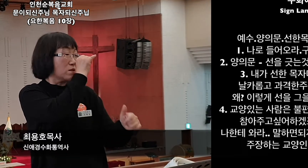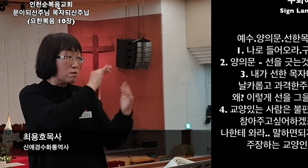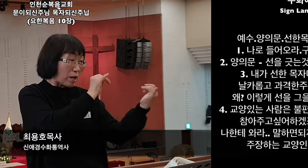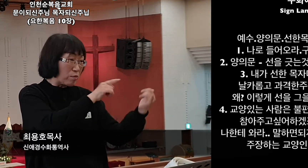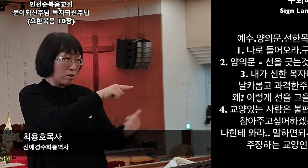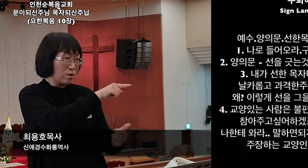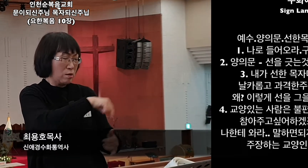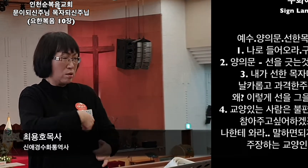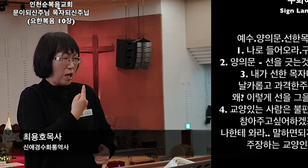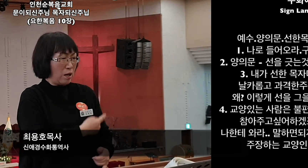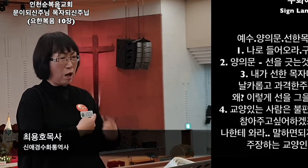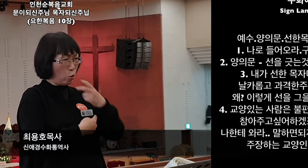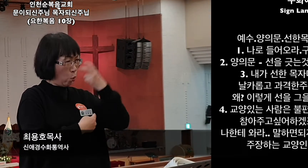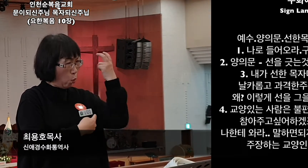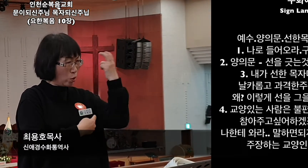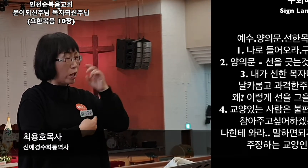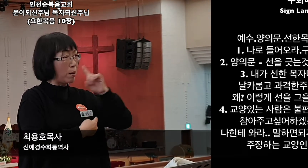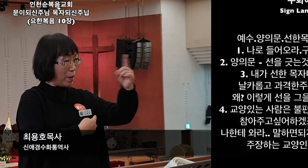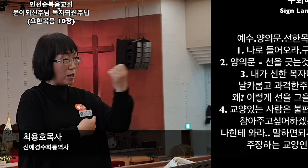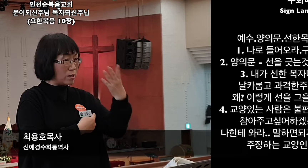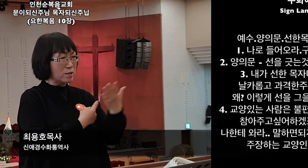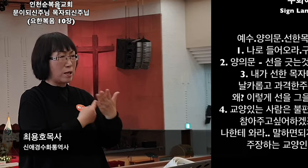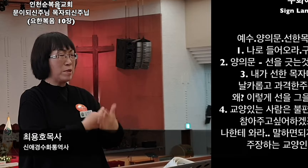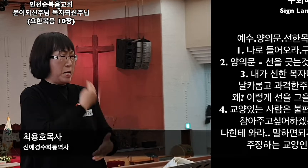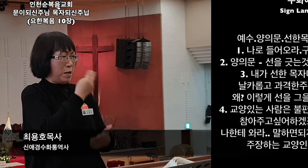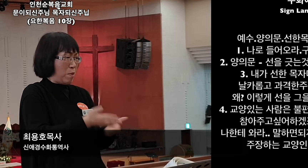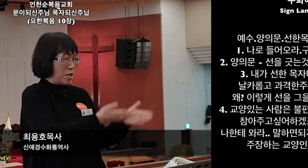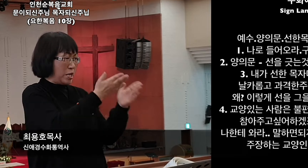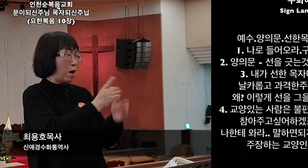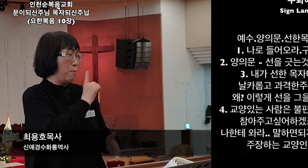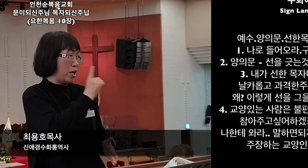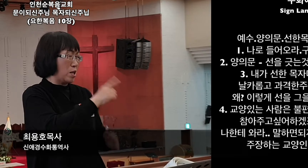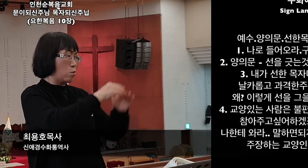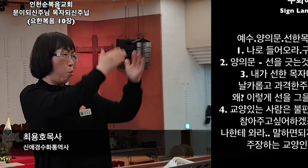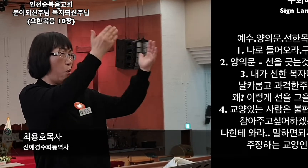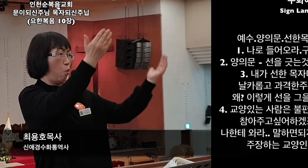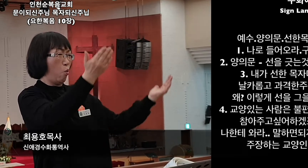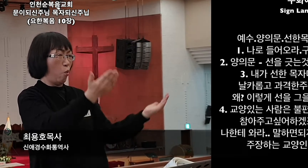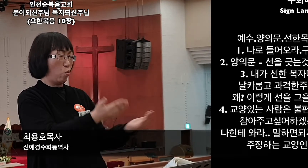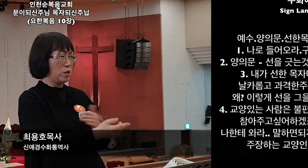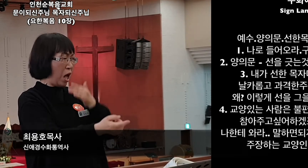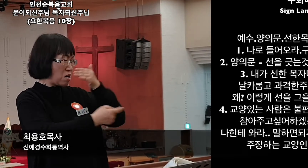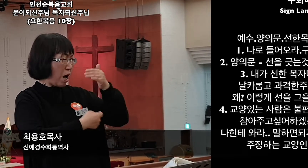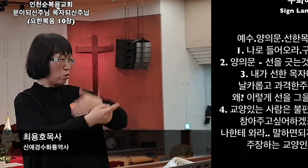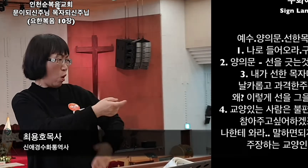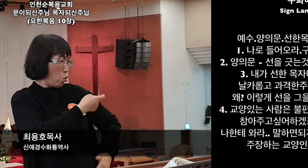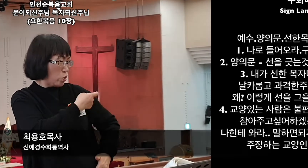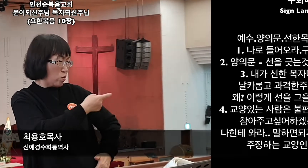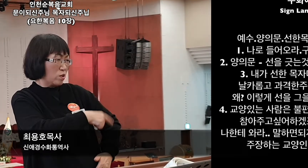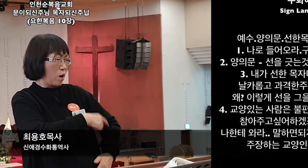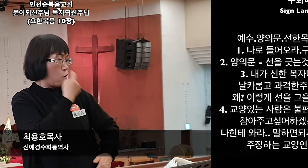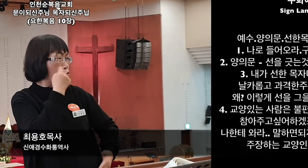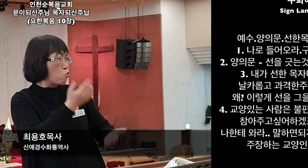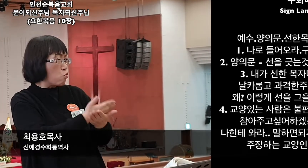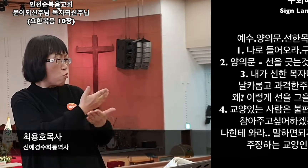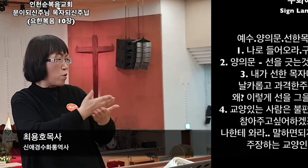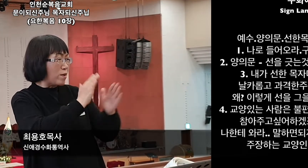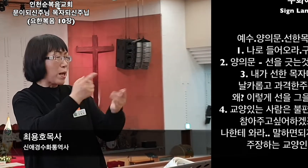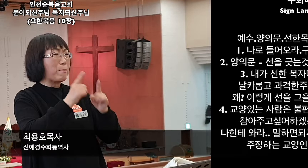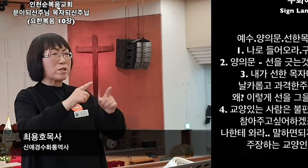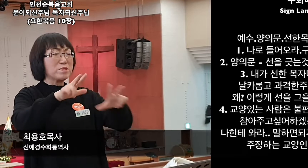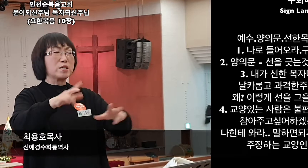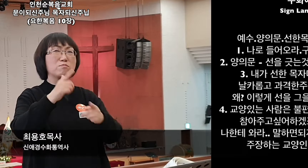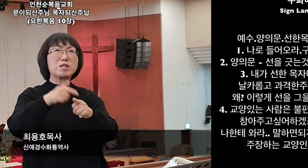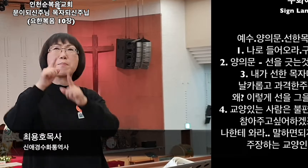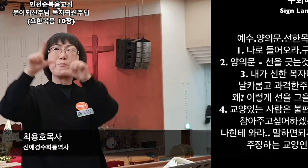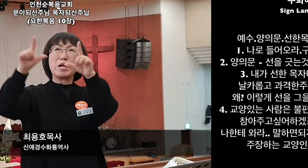사람들, 자기가 똑똑하다고 말하는 사람들, 그게 생명의 길이라고 말하는 그 모든 강도와 도둑, 그것과 구별되는 말씀을 지금